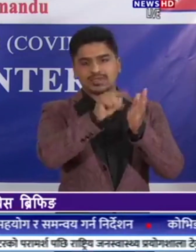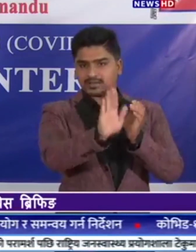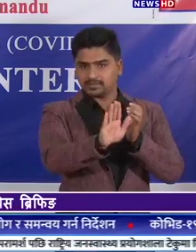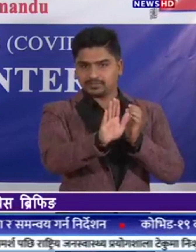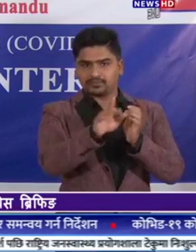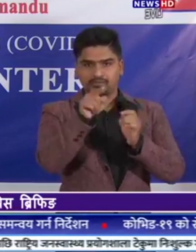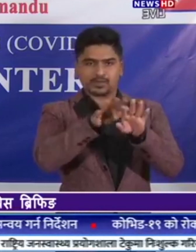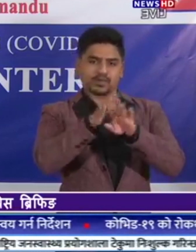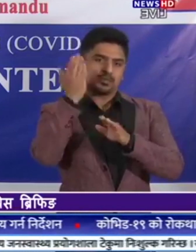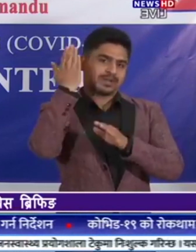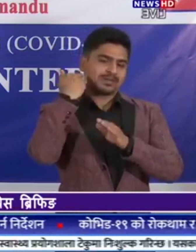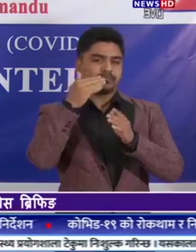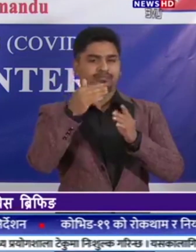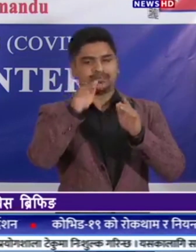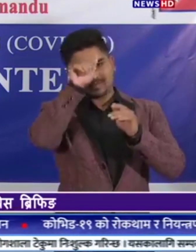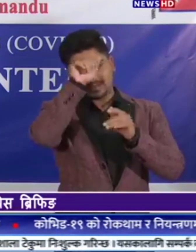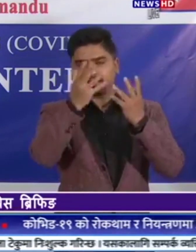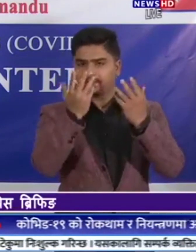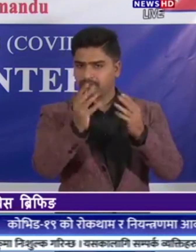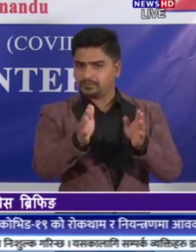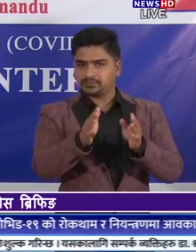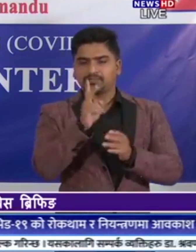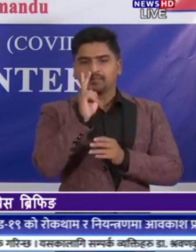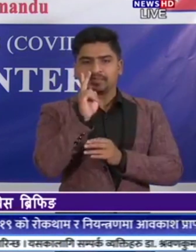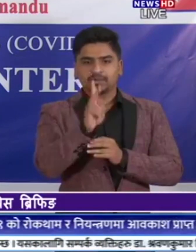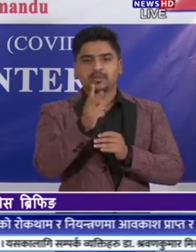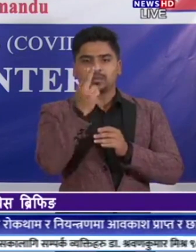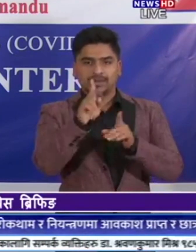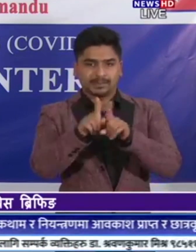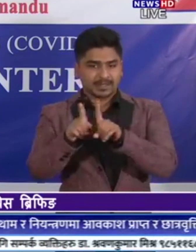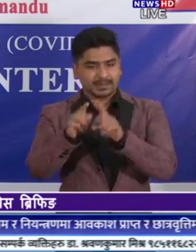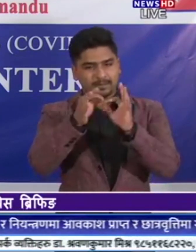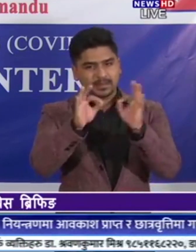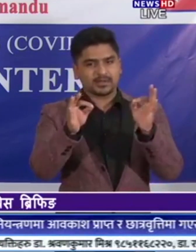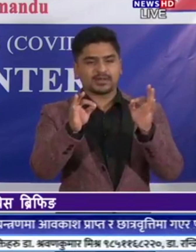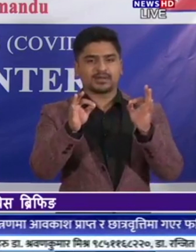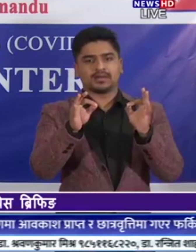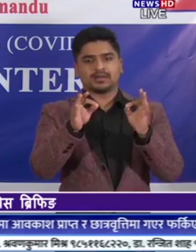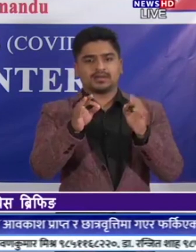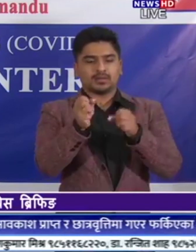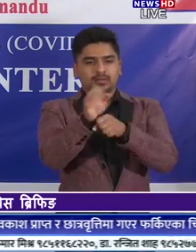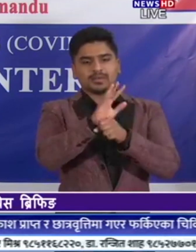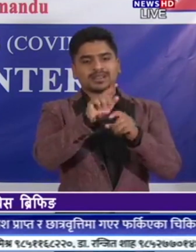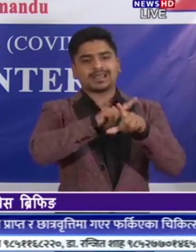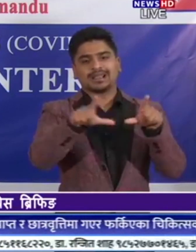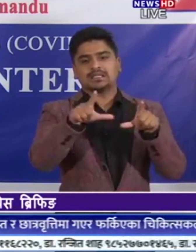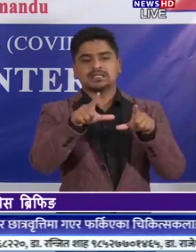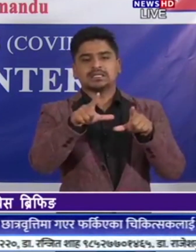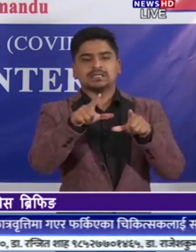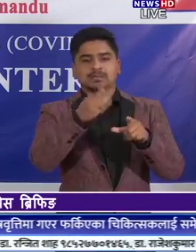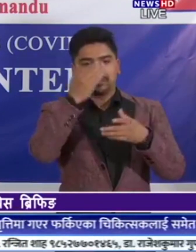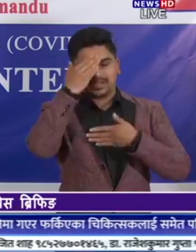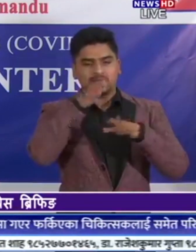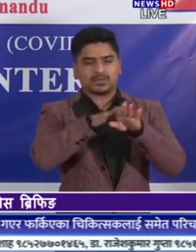चाहन, यारला यो बंदागारी अपडेट गरा का थें उत्यों कुरा, तियो भाहेता पनी बिविन्न नन-COVID बिरामी हरूले उकता